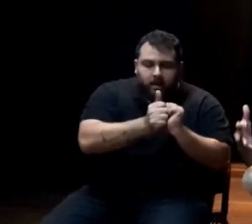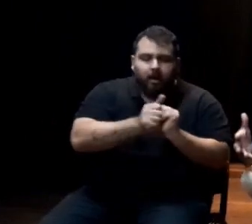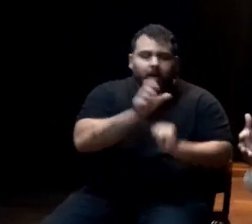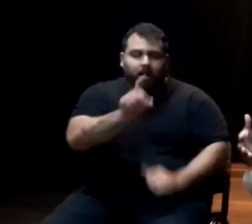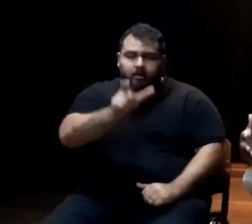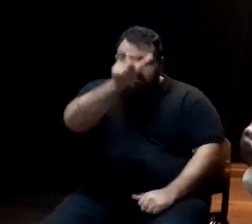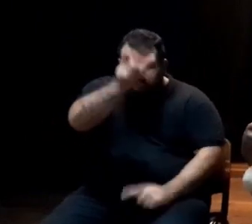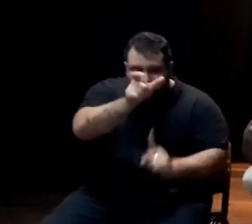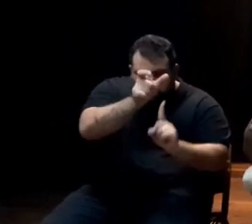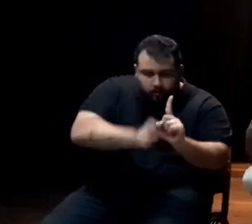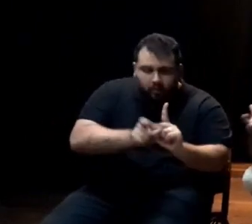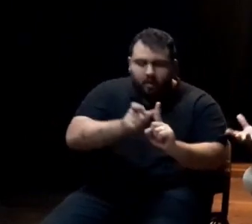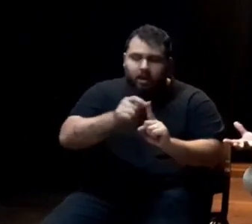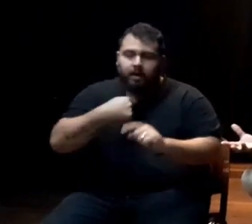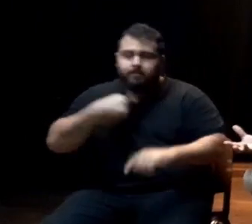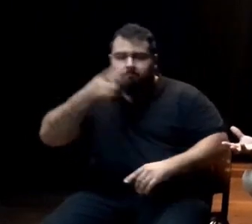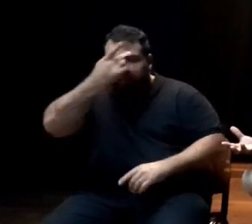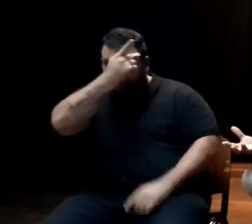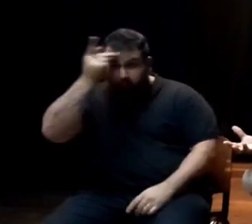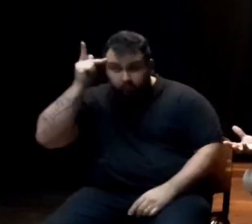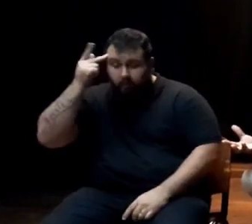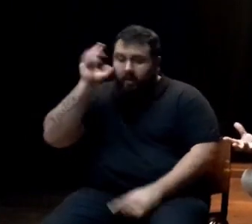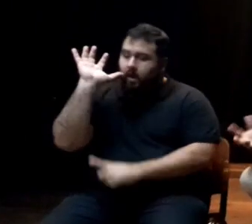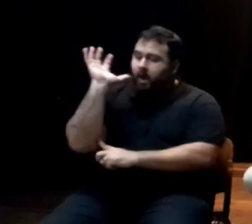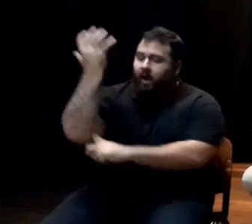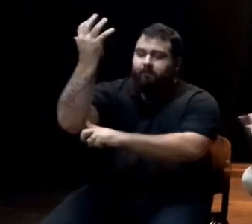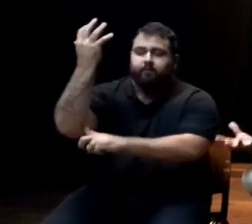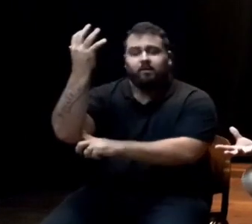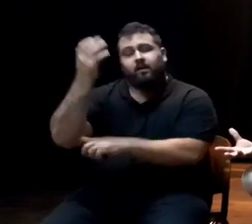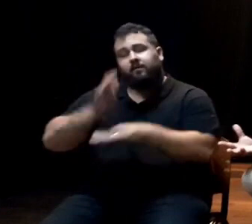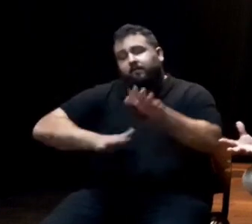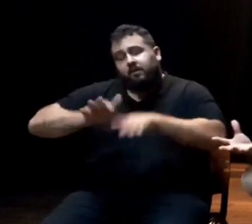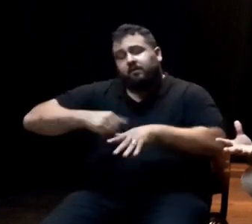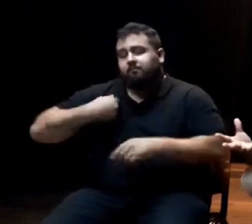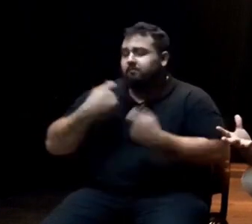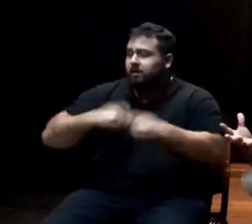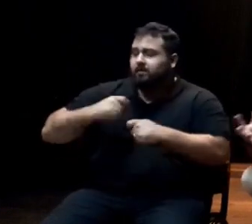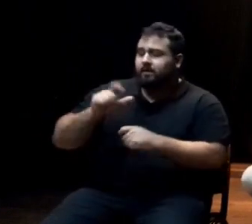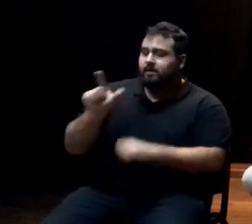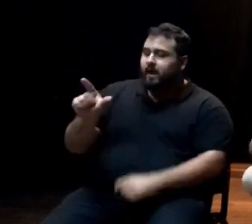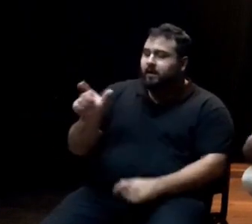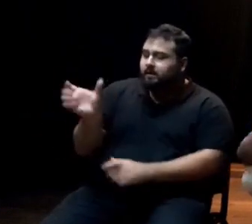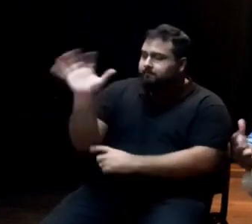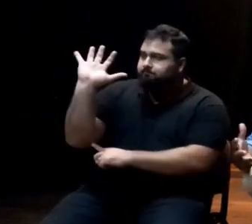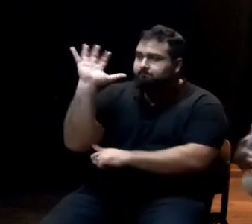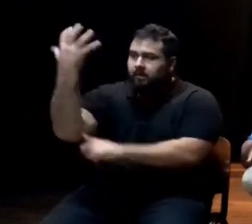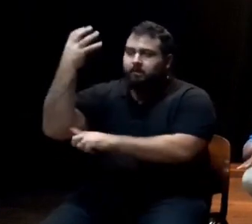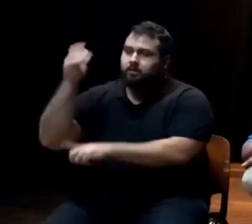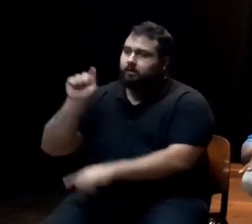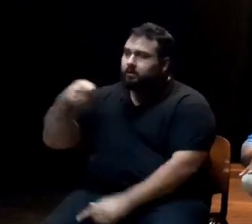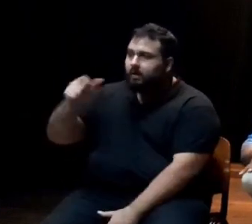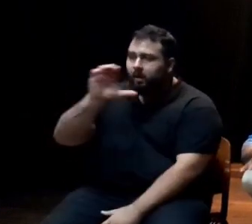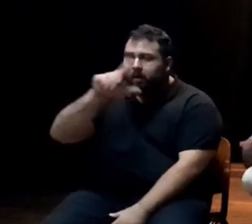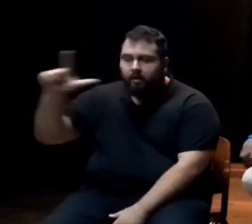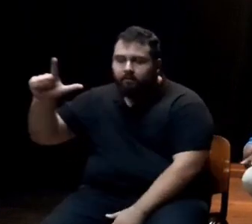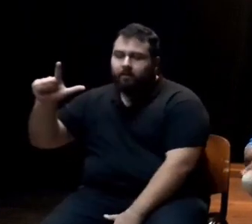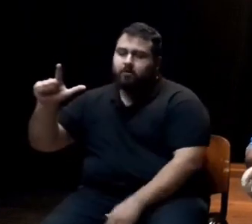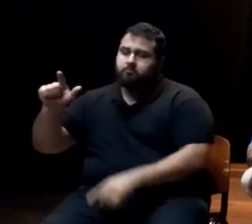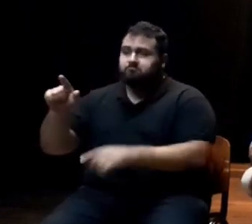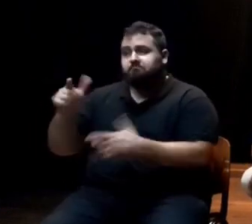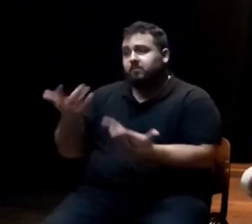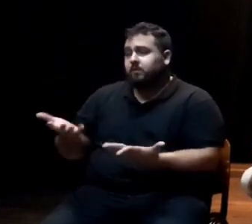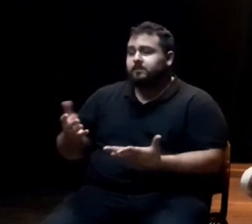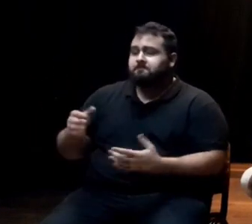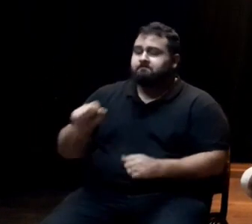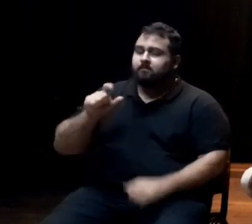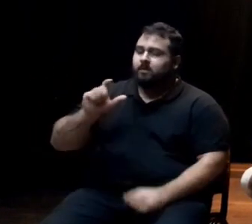cada personagem, cada árvore, às vezes, né? Você tem que personificar a árvore, porque ela é muito importante naquele momento ali para contar